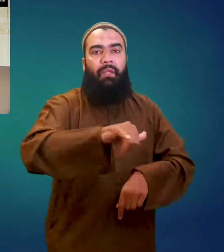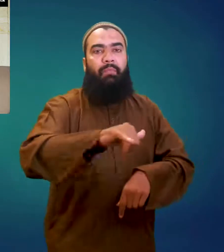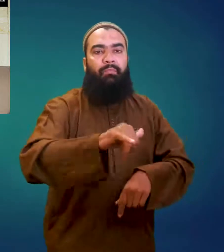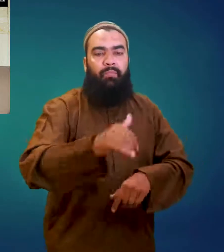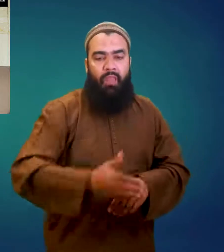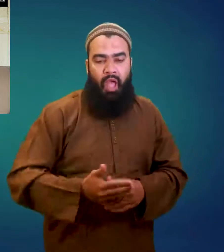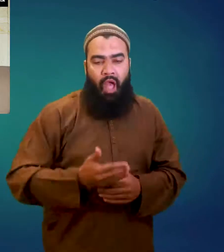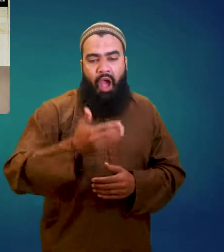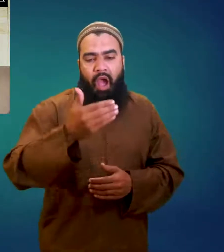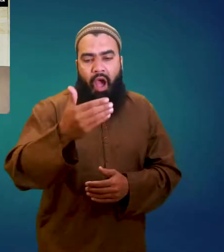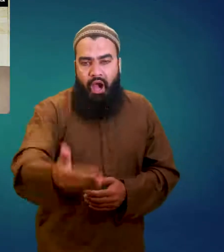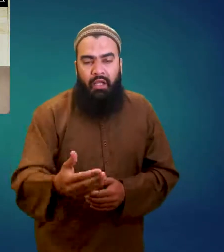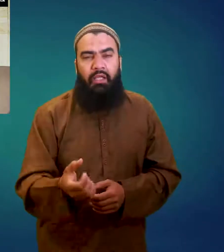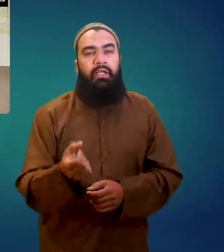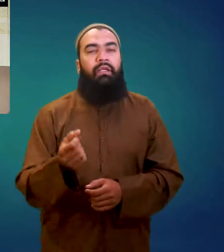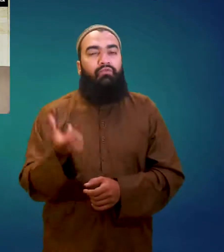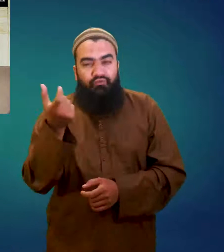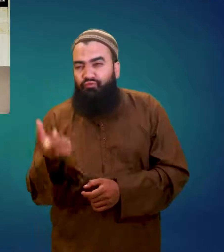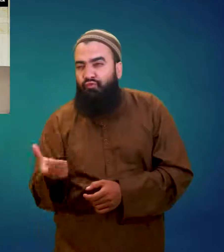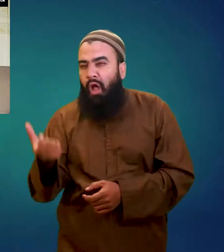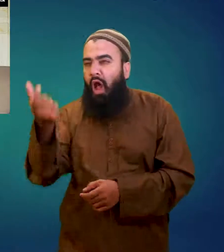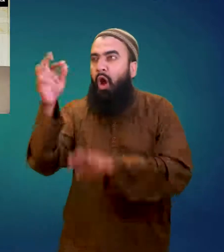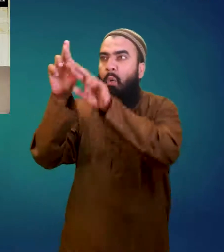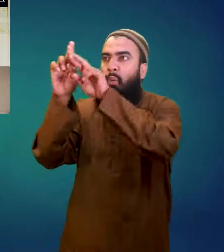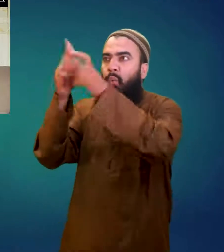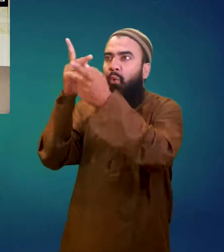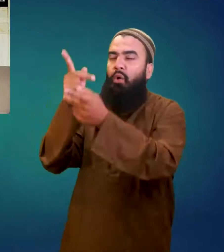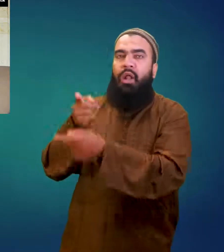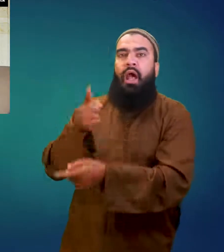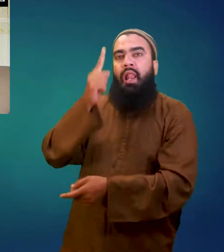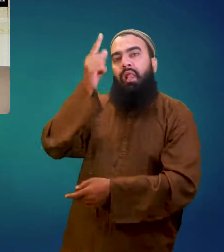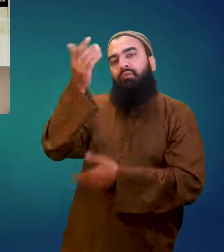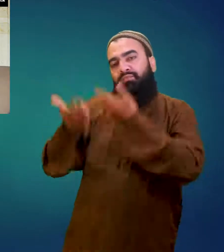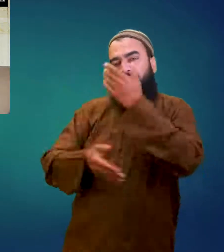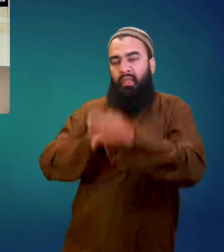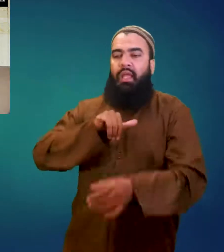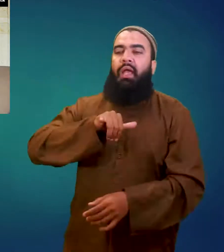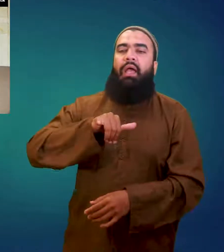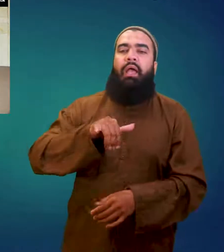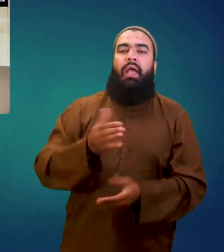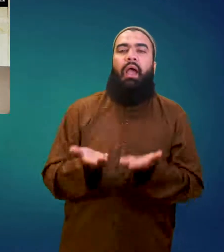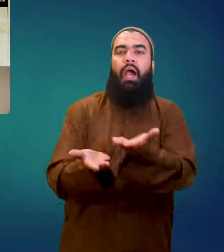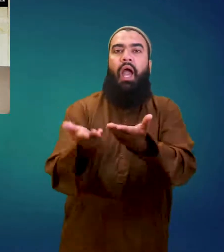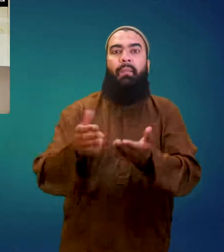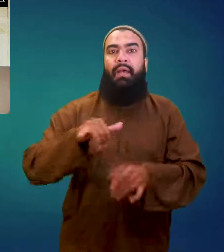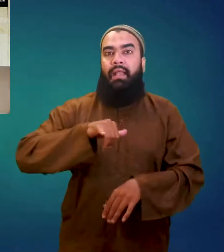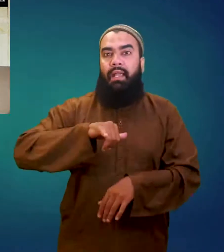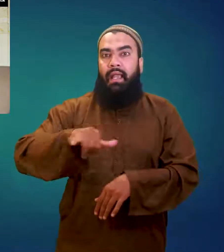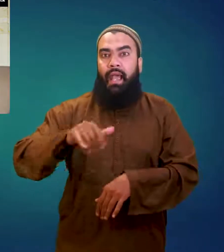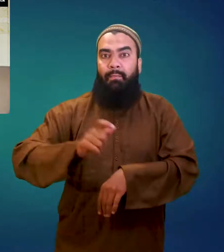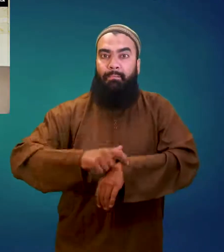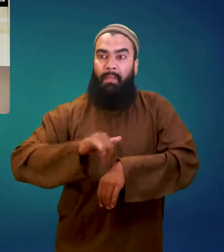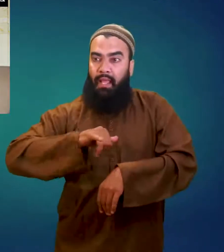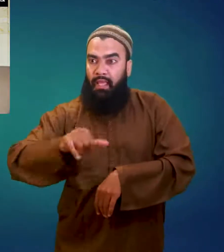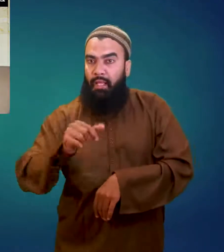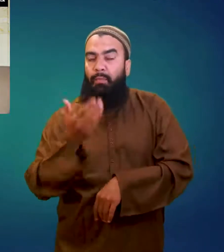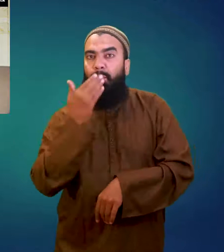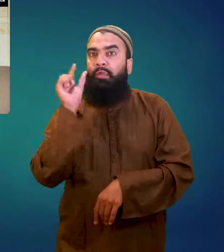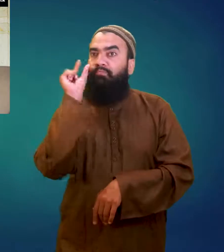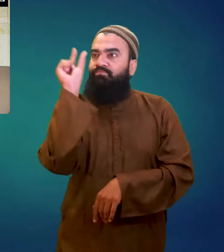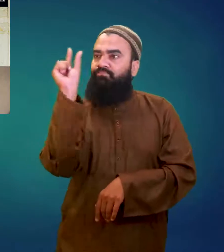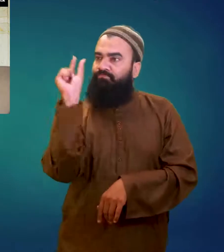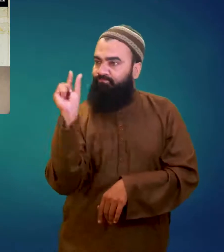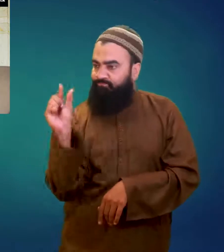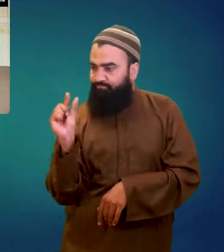اسی طرح شق قمر کو بھی قرآن مجید نے علامات قیامت میں سے فرمایا ہے، اقتربت